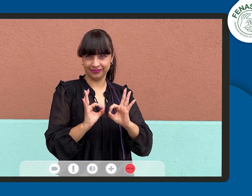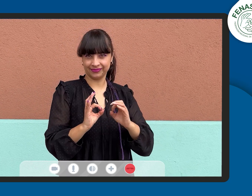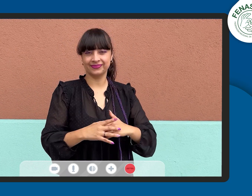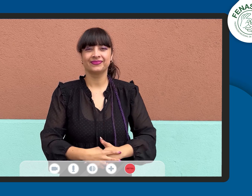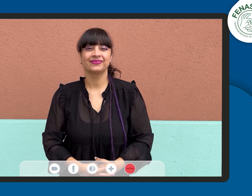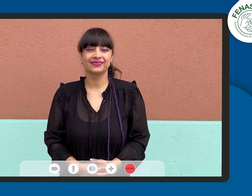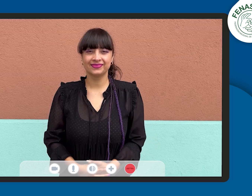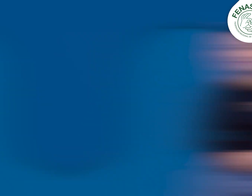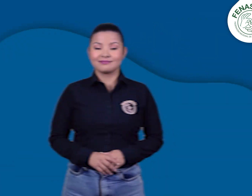apropiadamente.